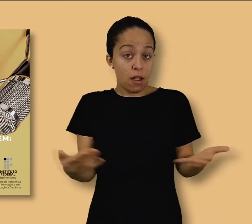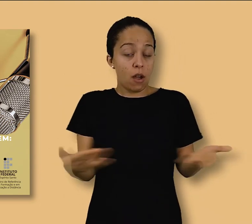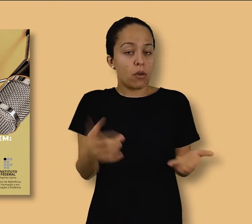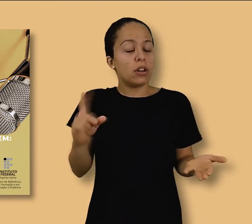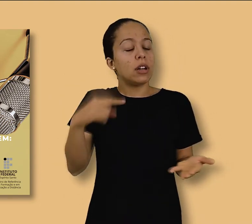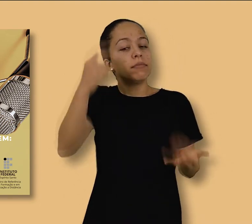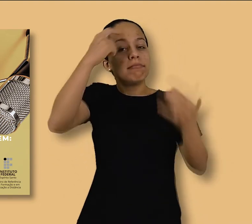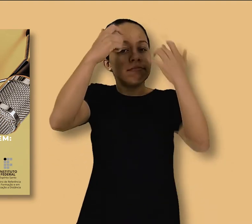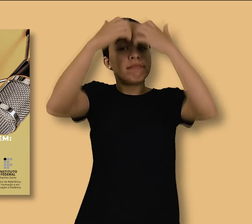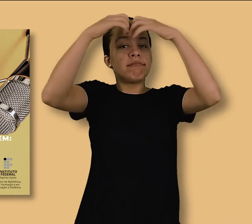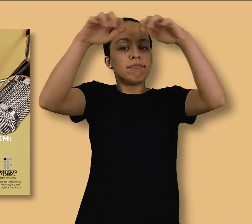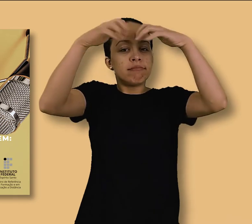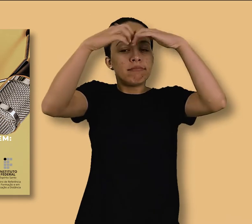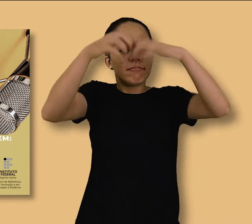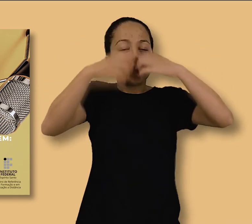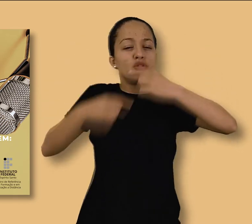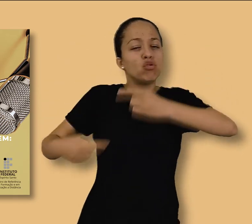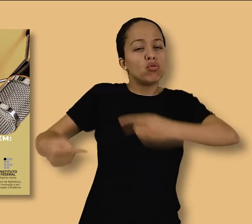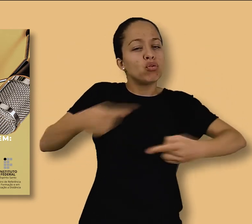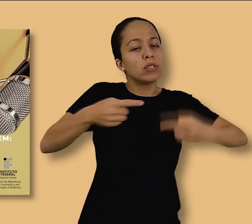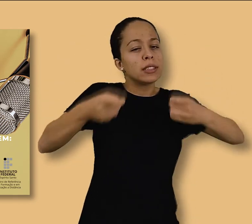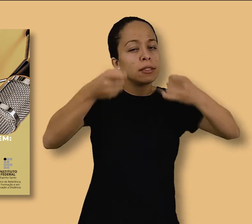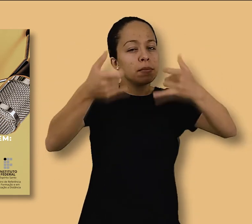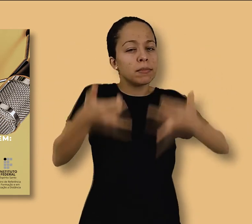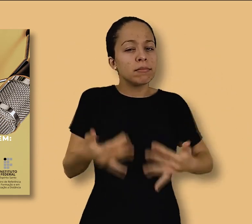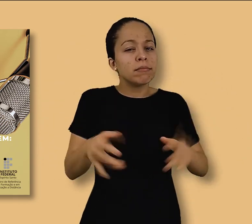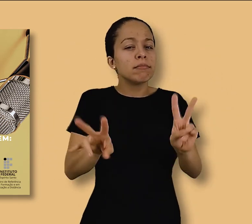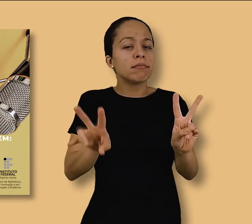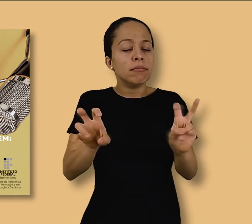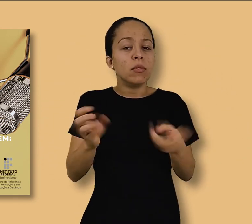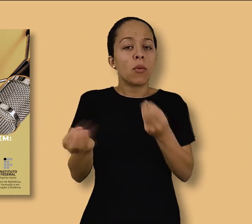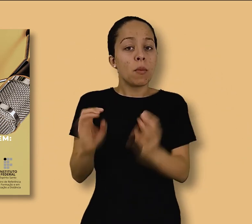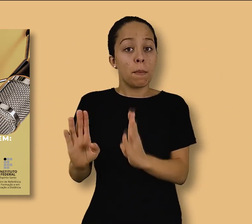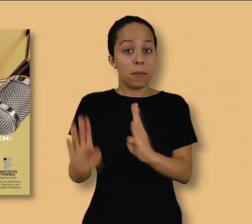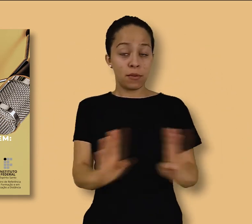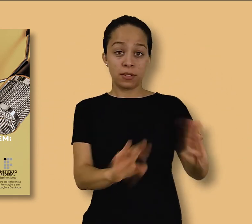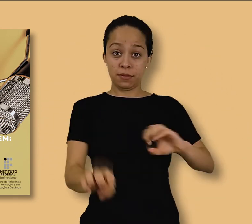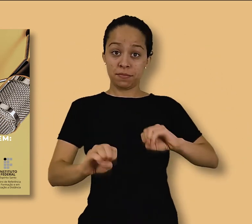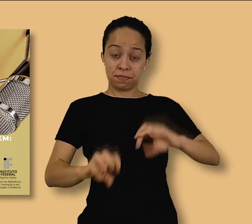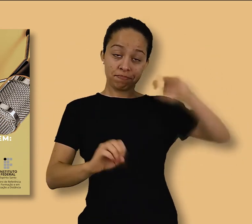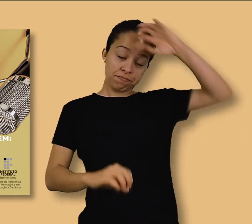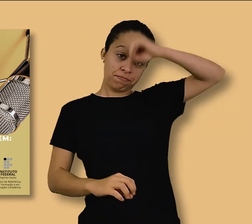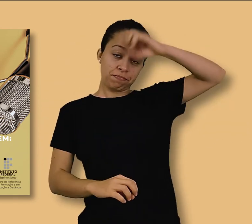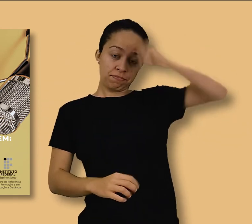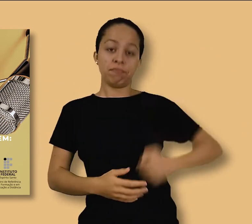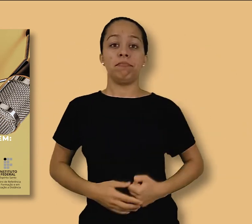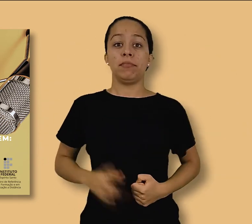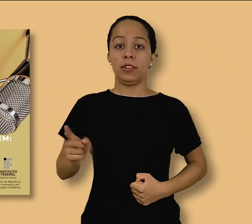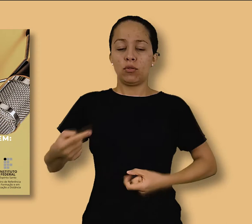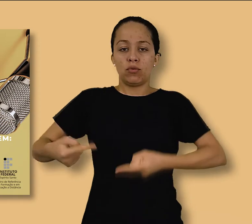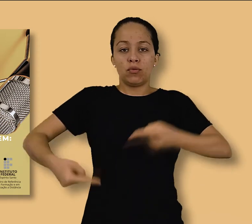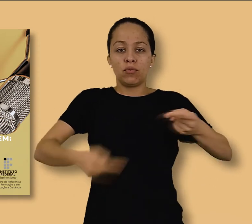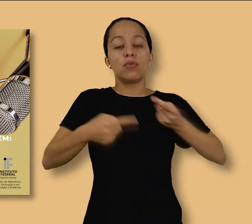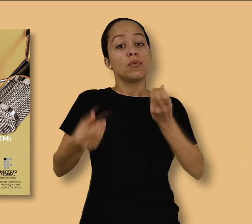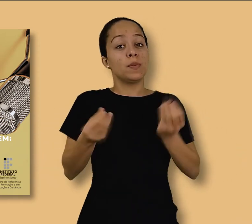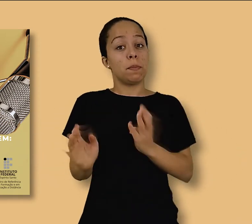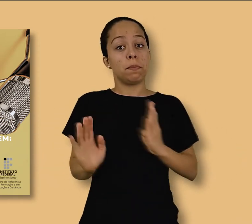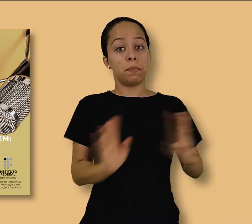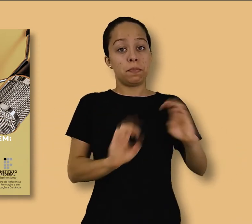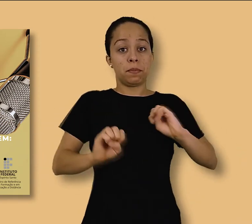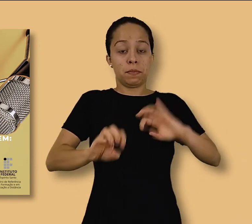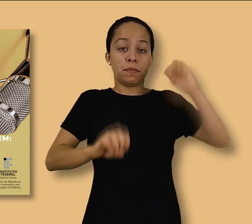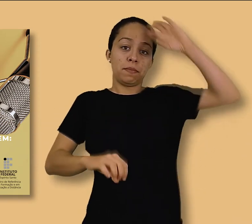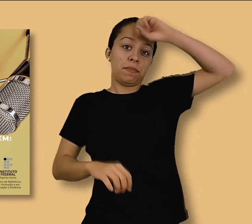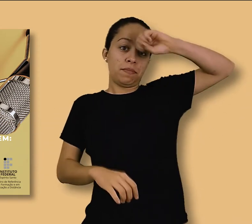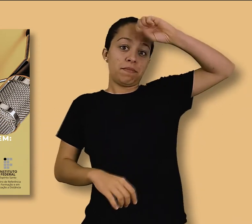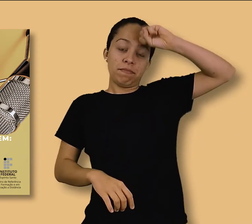nossas discussões nesse curso com a questão do processo de ensino-aprendizagem né vamos discutir o processo de ensino-aprendizagem